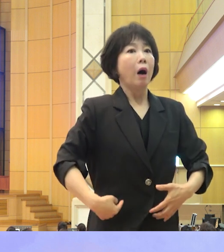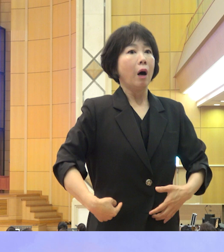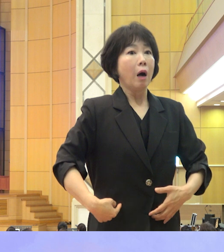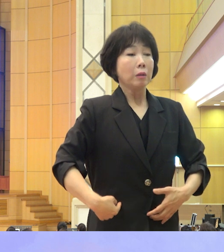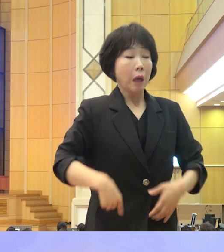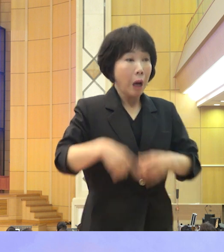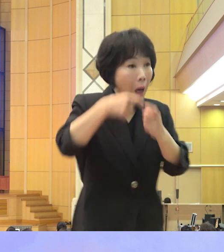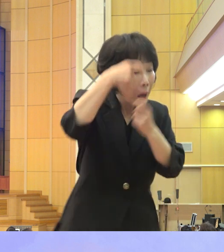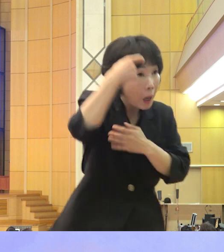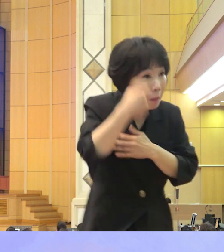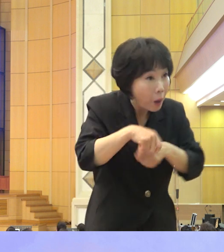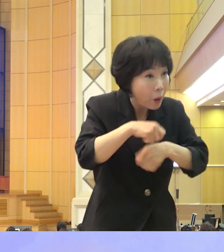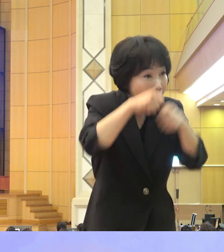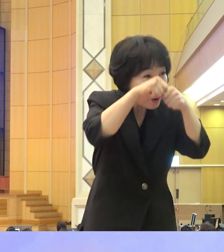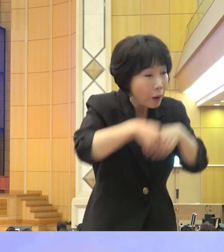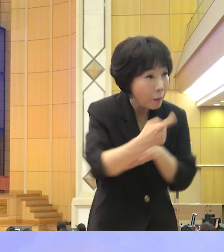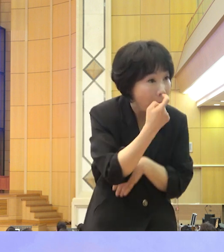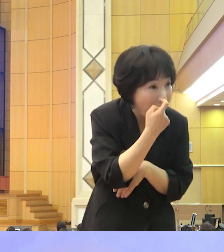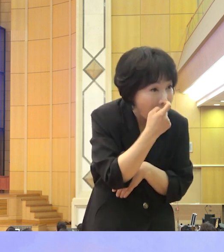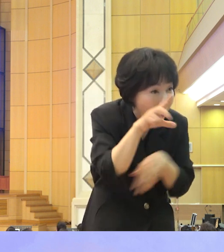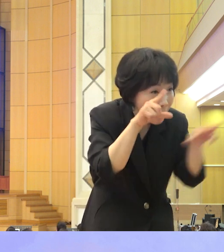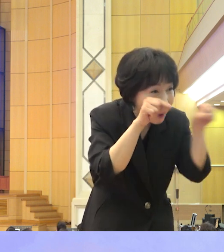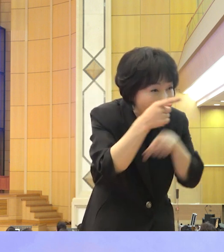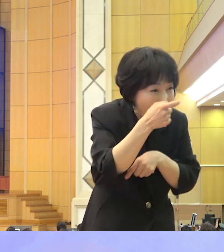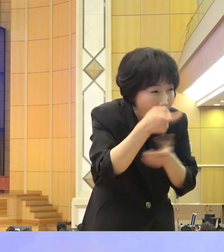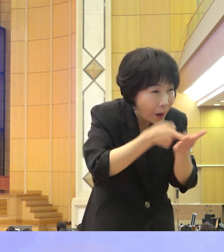걸 제가 배웠어요.